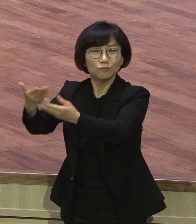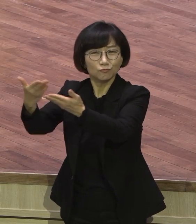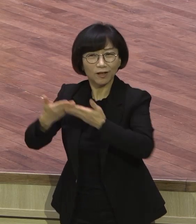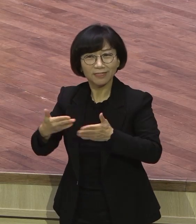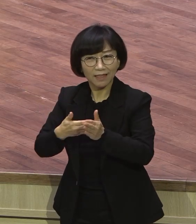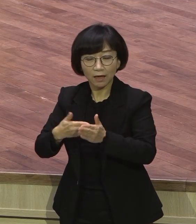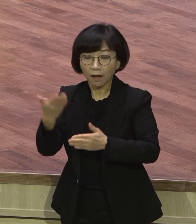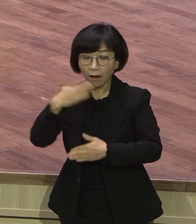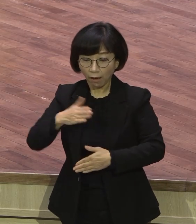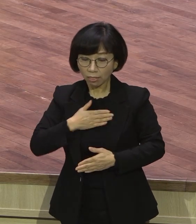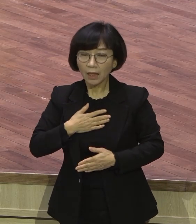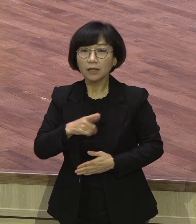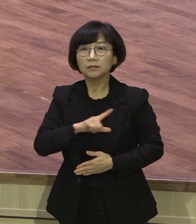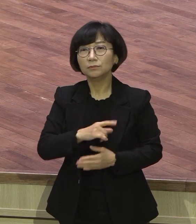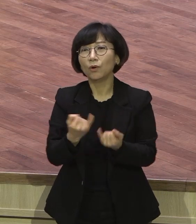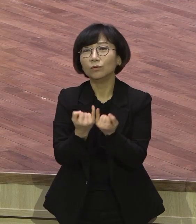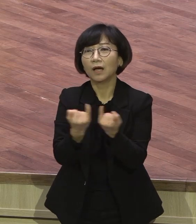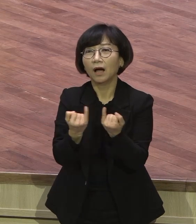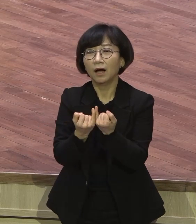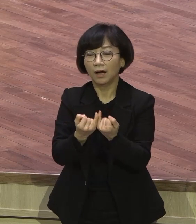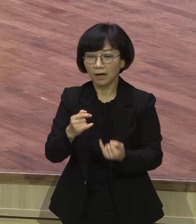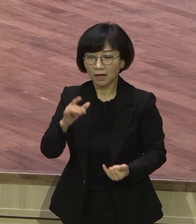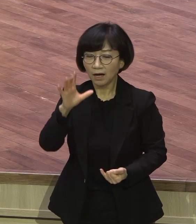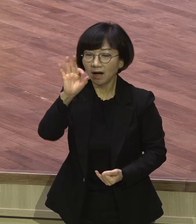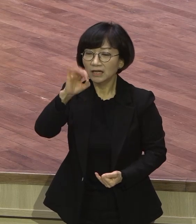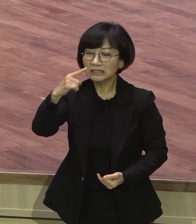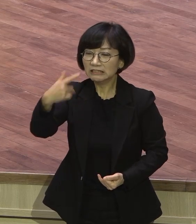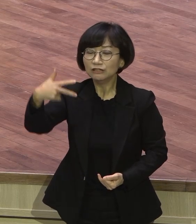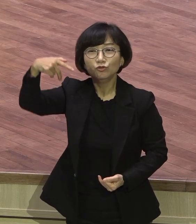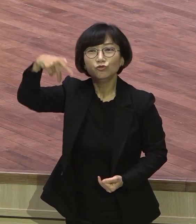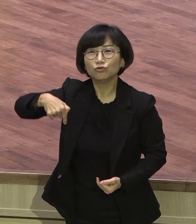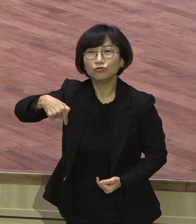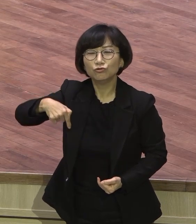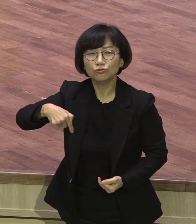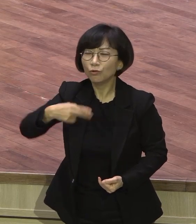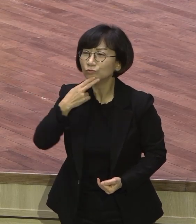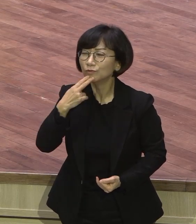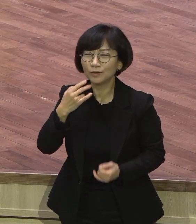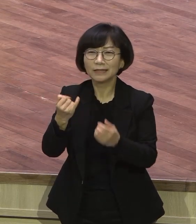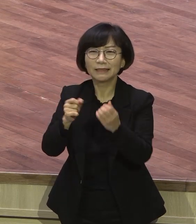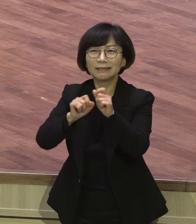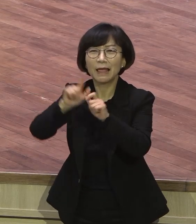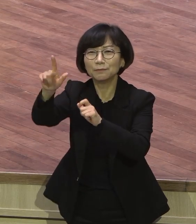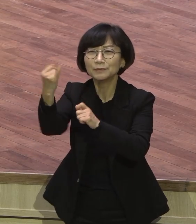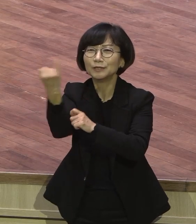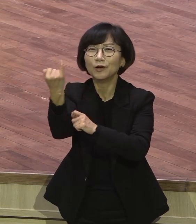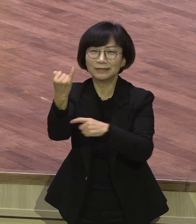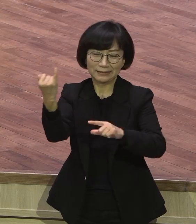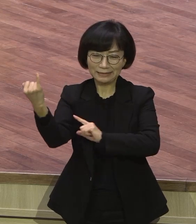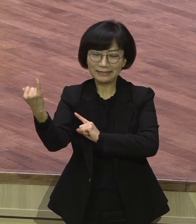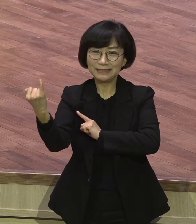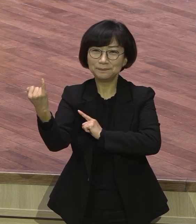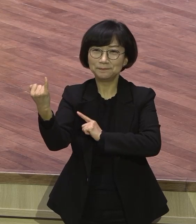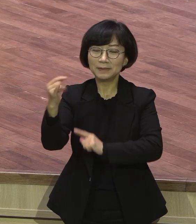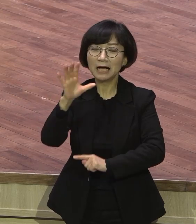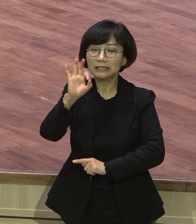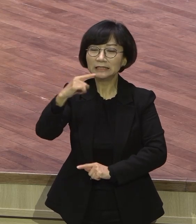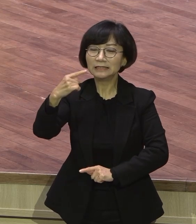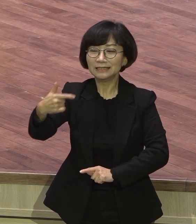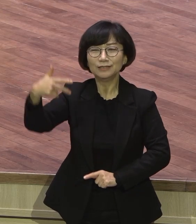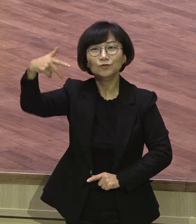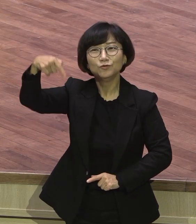그 여자 이름이 남자는 별로 못 봤어요. 그 여자 이름이야. 근데 이